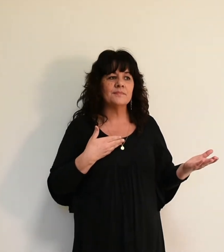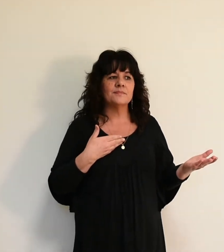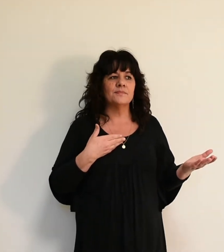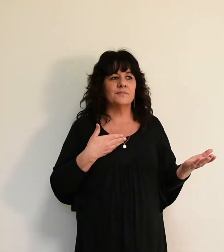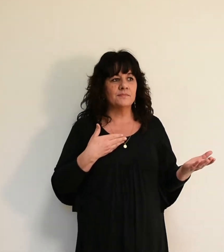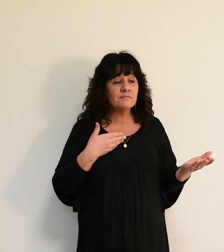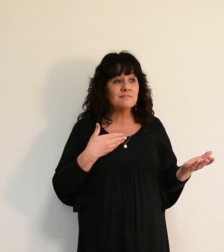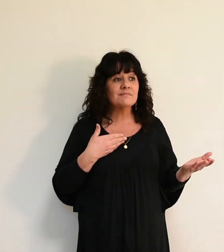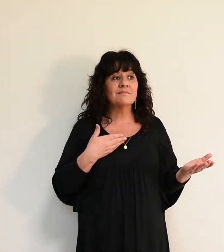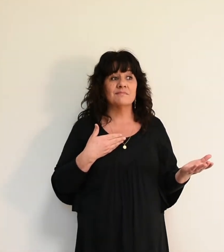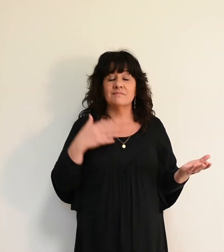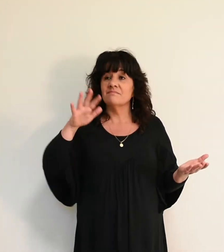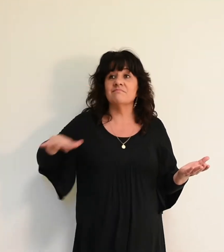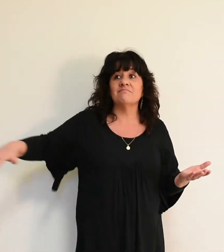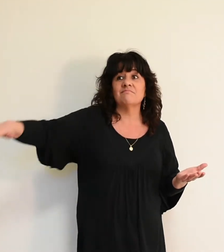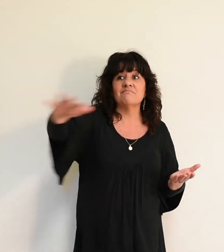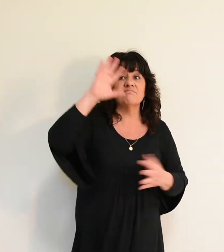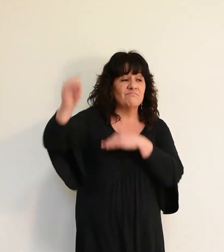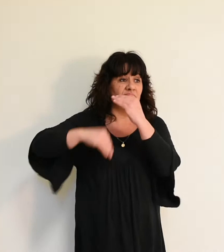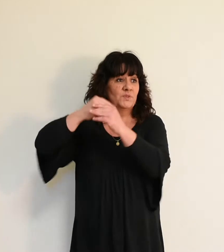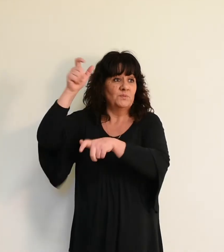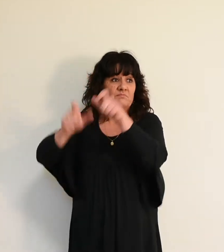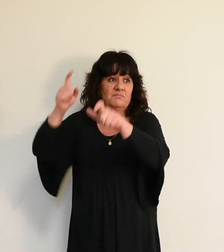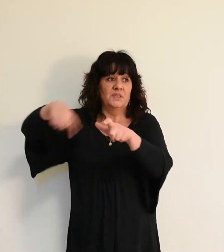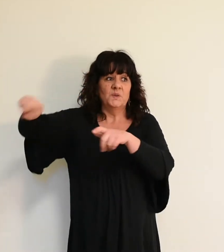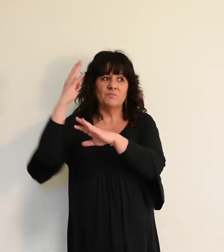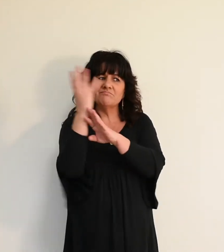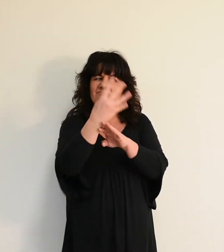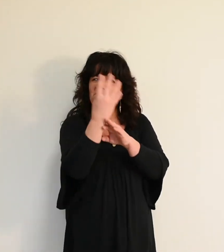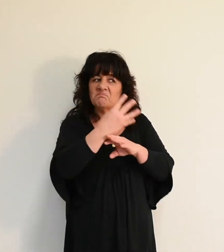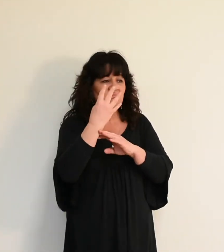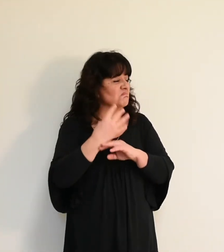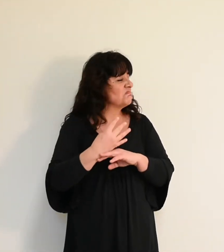Voici pourquoi le monde ne nous connaît pas. C'est qu'il n'a pas connu Dieu.